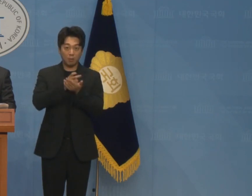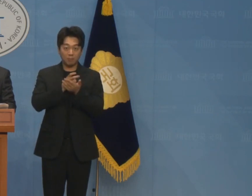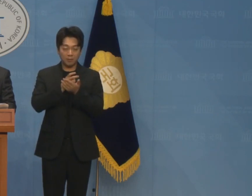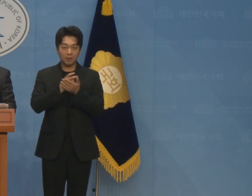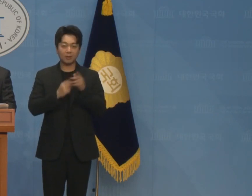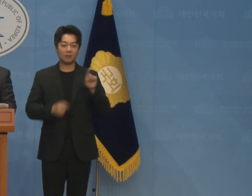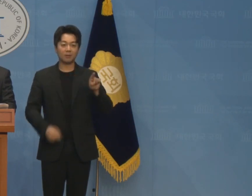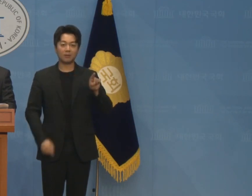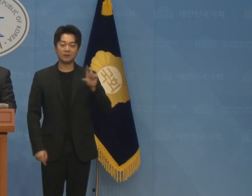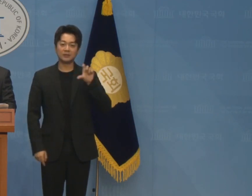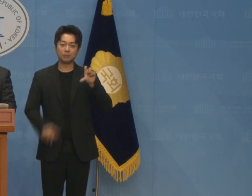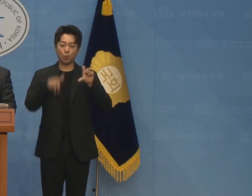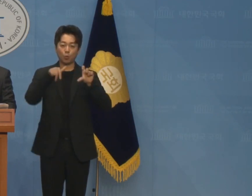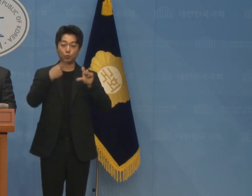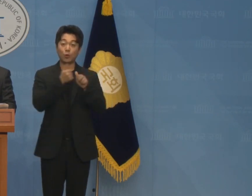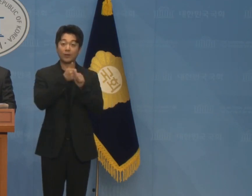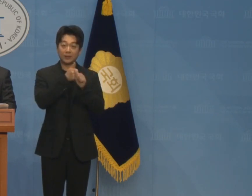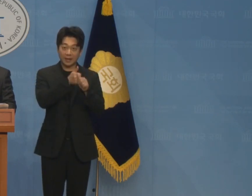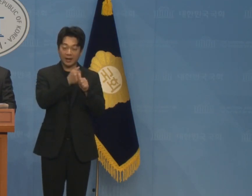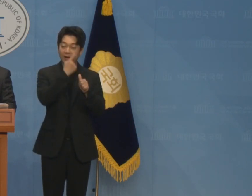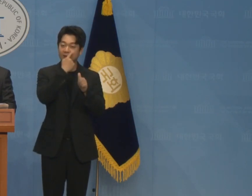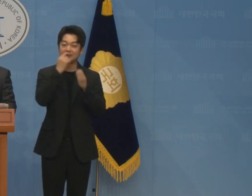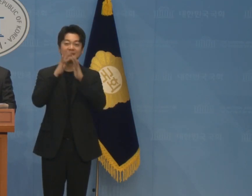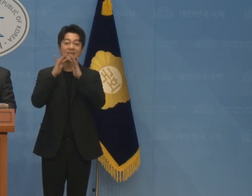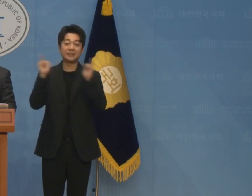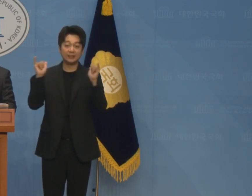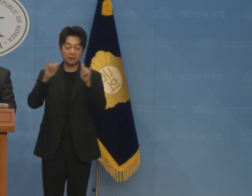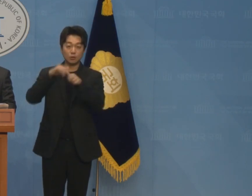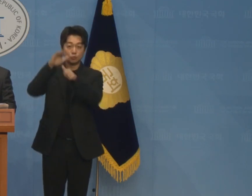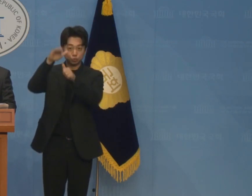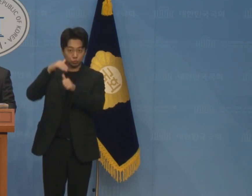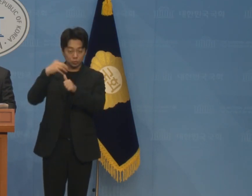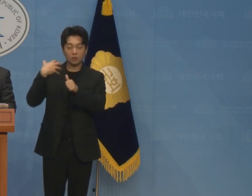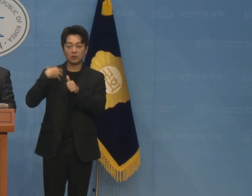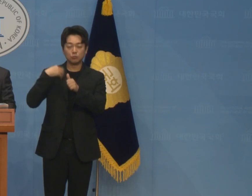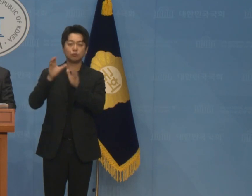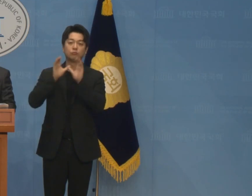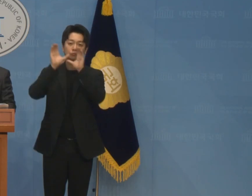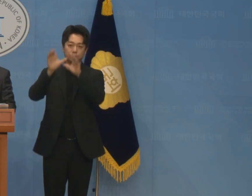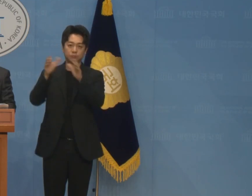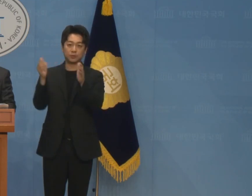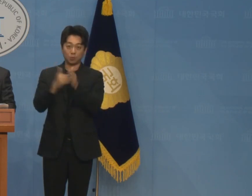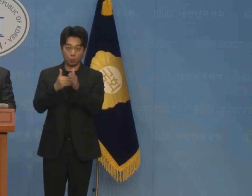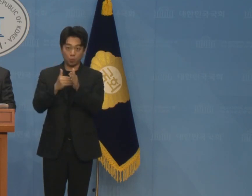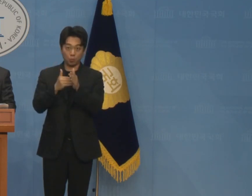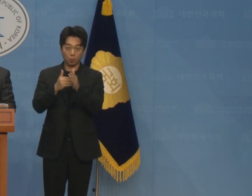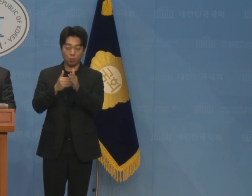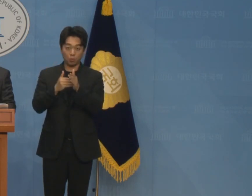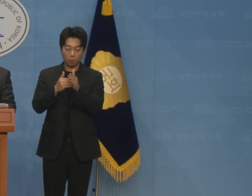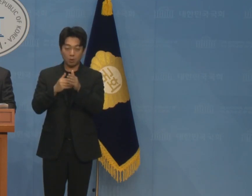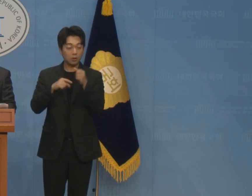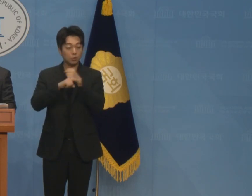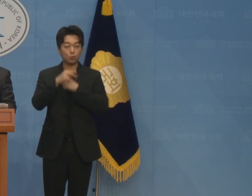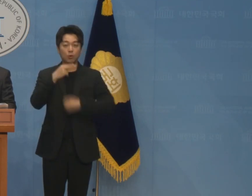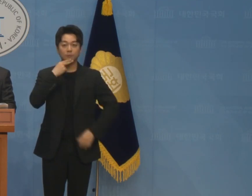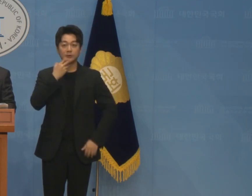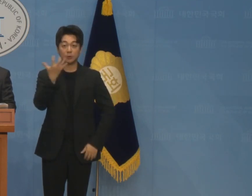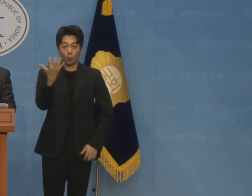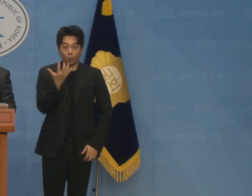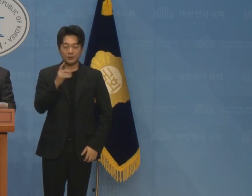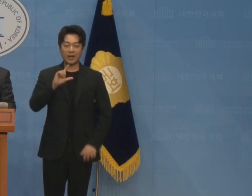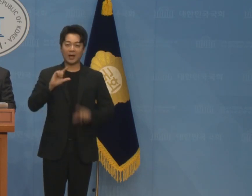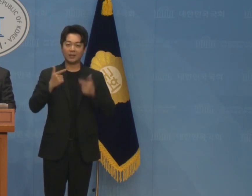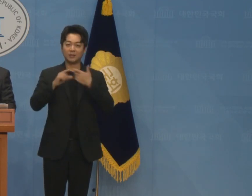제15조에 따라 증인들에게 출석 의무가 있고 위원회는 정당한 이유 없이 출석하지 않은 증인들을